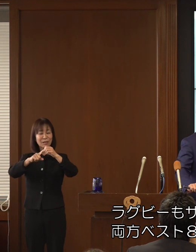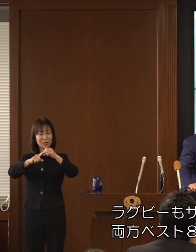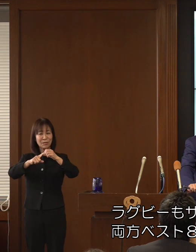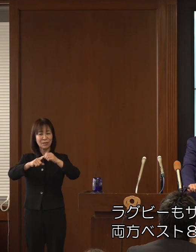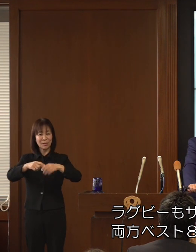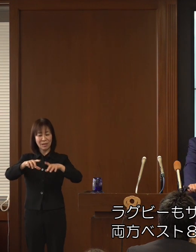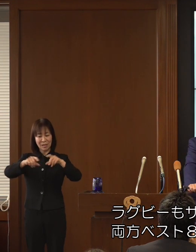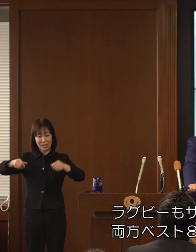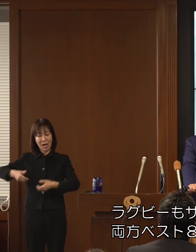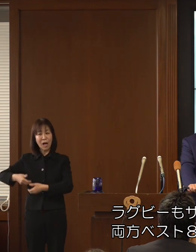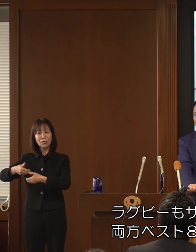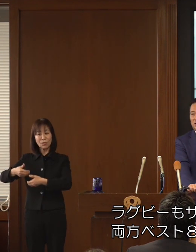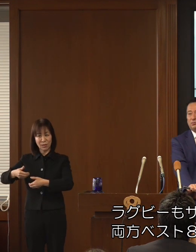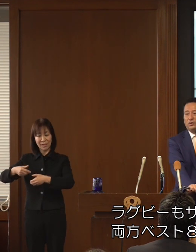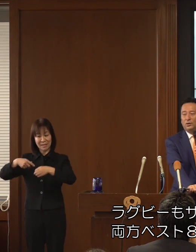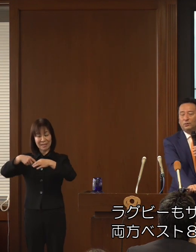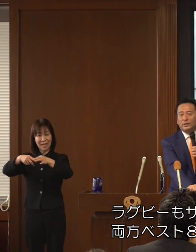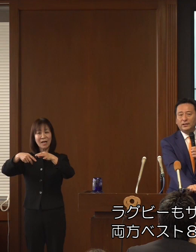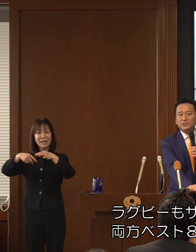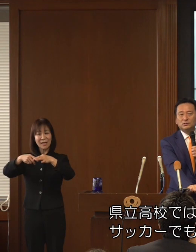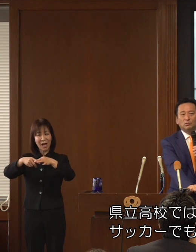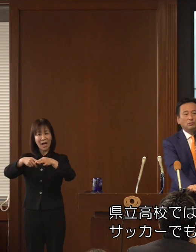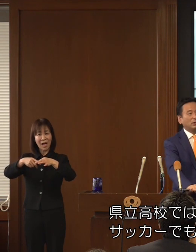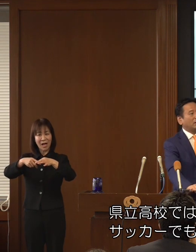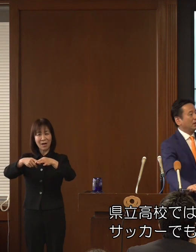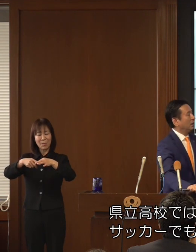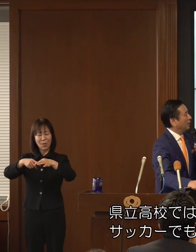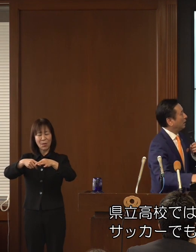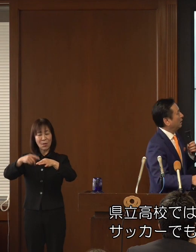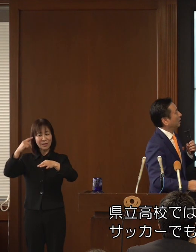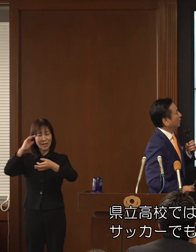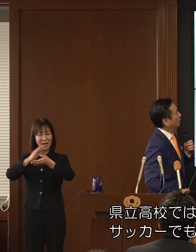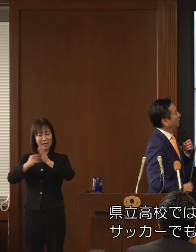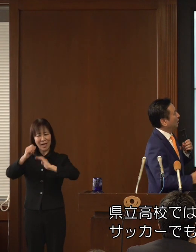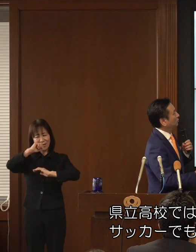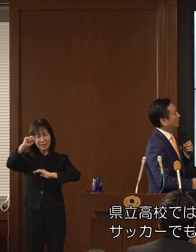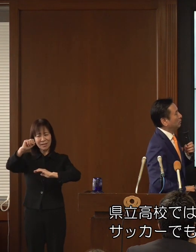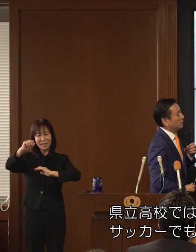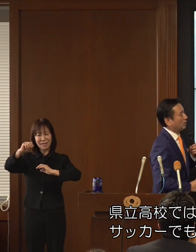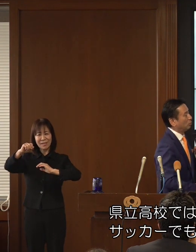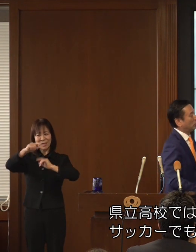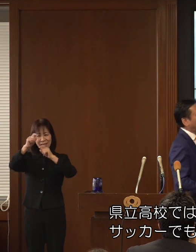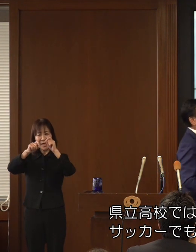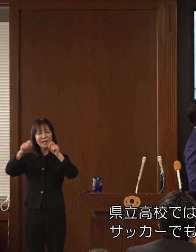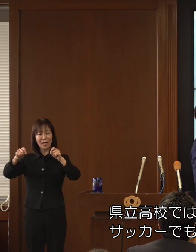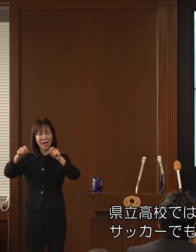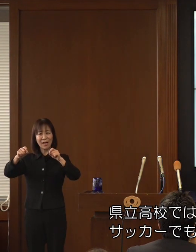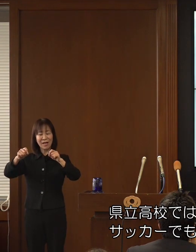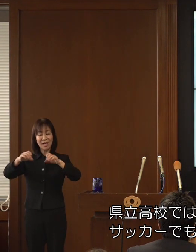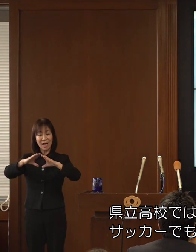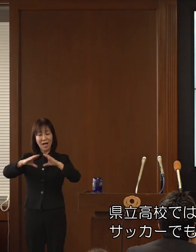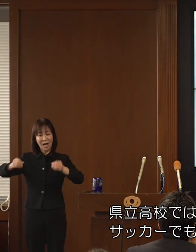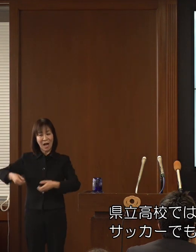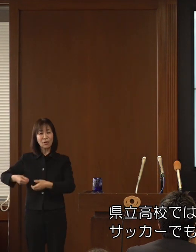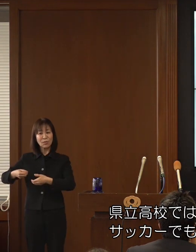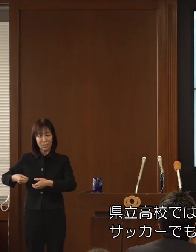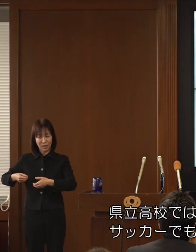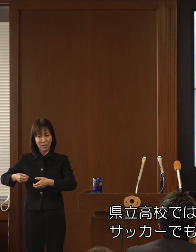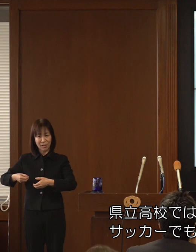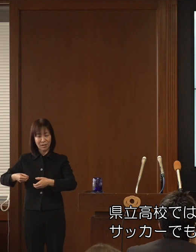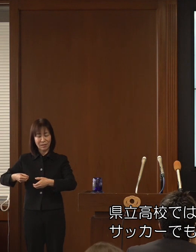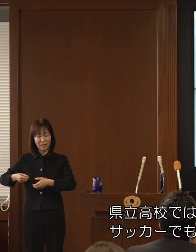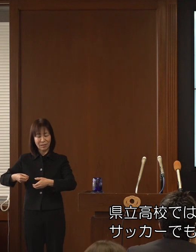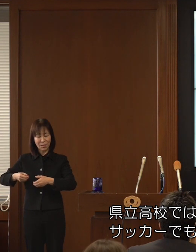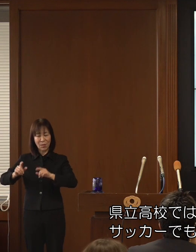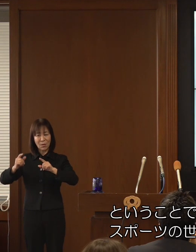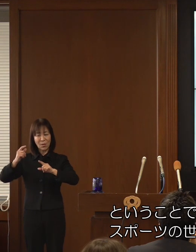県が両方ベスト8に入ったわけですけれども、もう県立高校ではラグビーでも佐賀工業だけ、サッカーでも県立高校